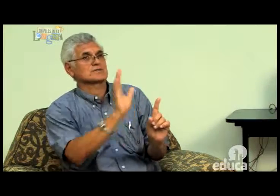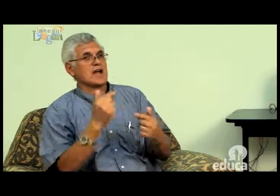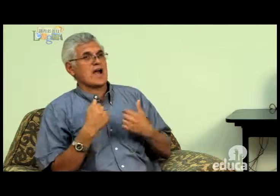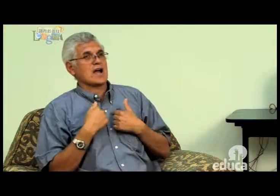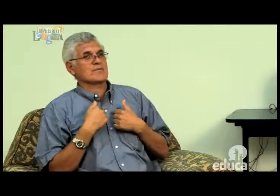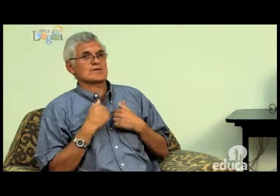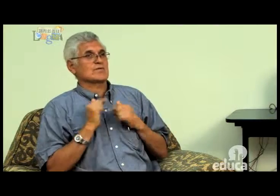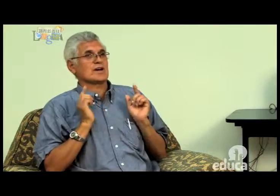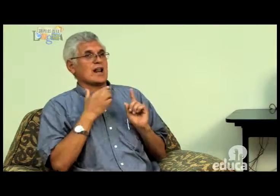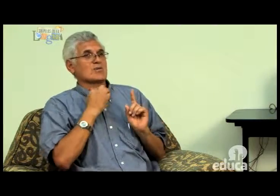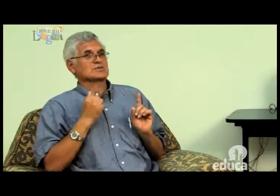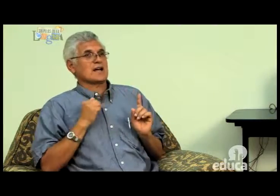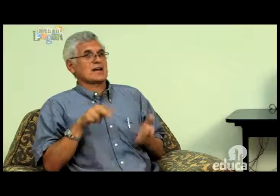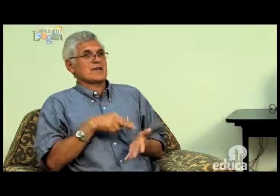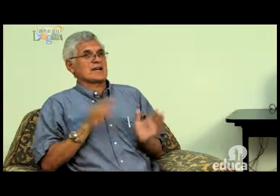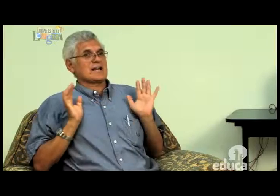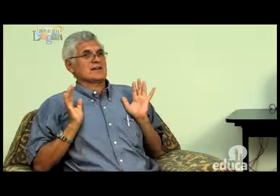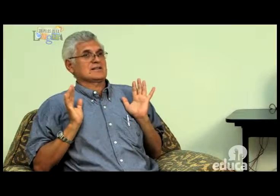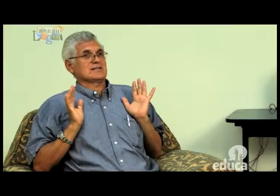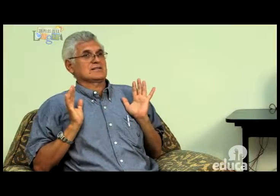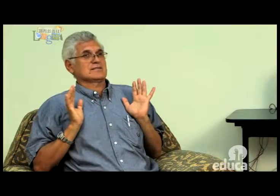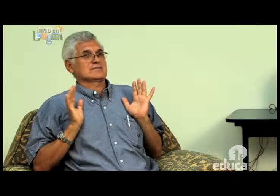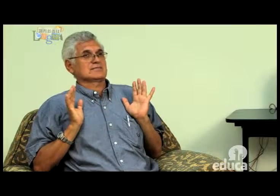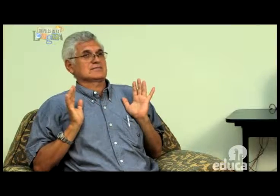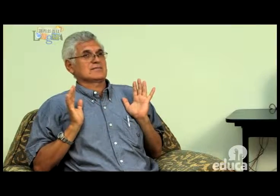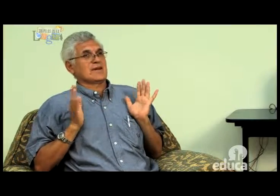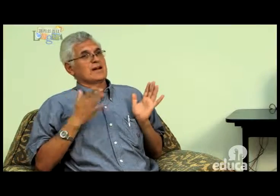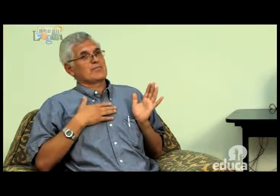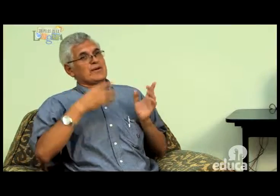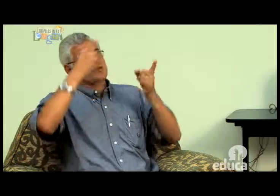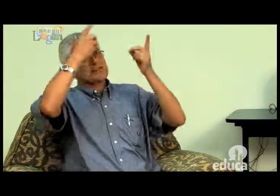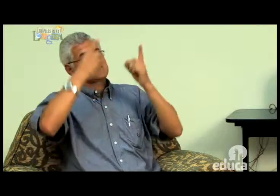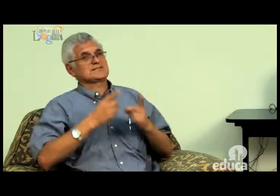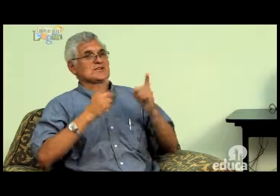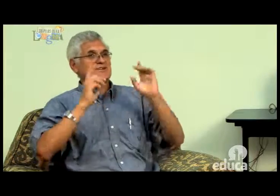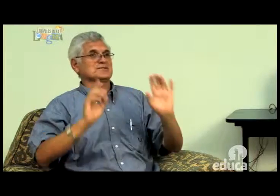En mi caso, como decía, no me gusta bailar, pero es gusto personal.